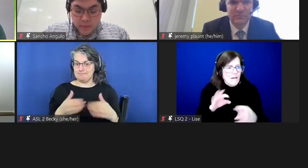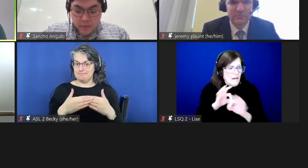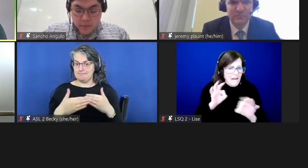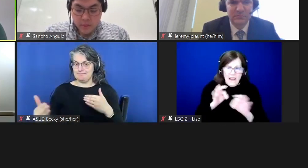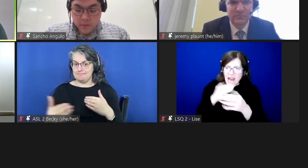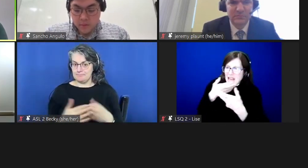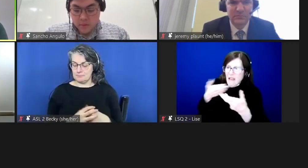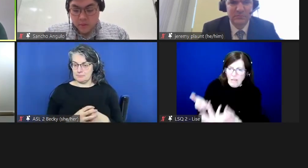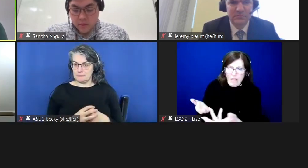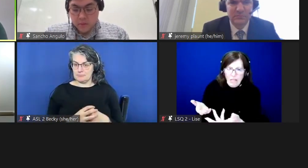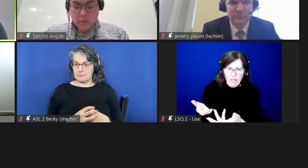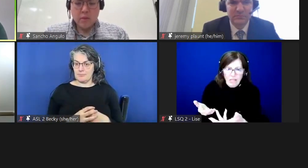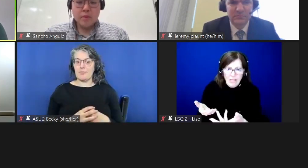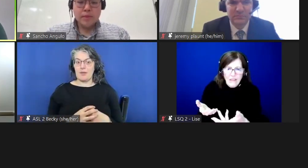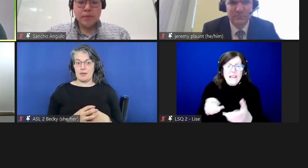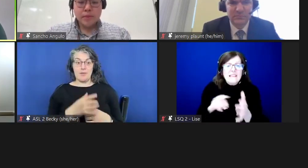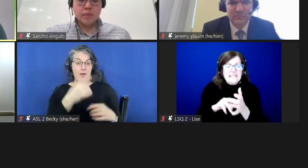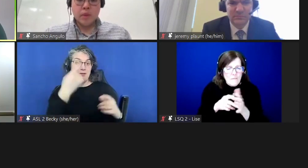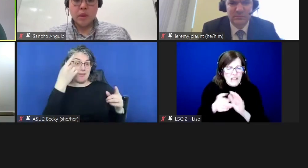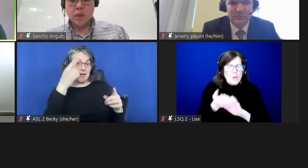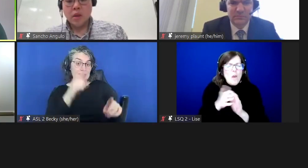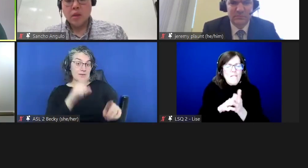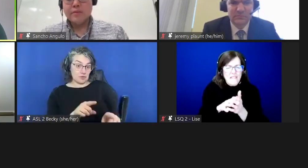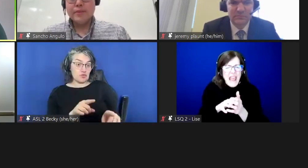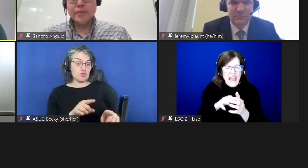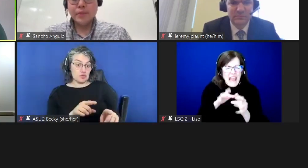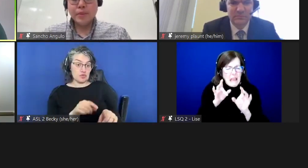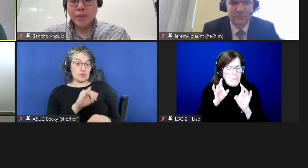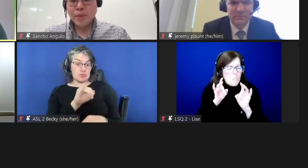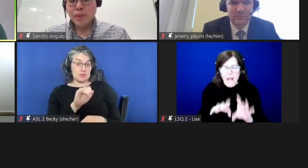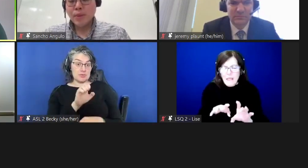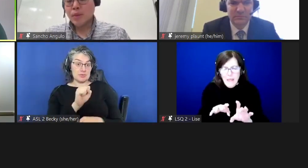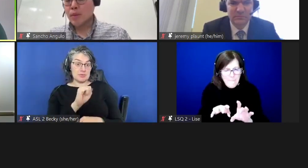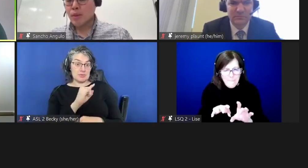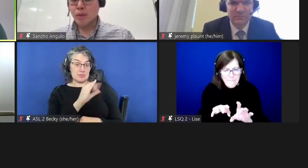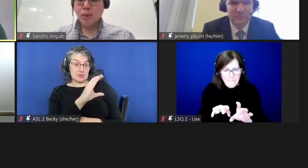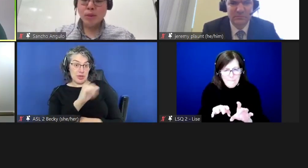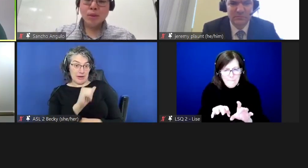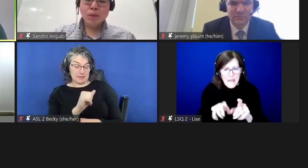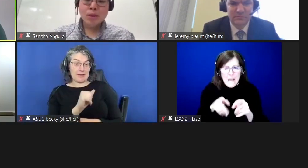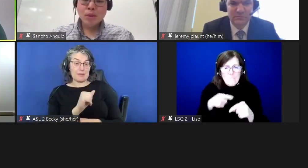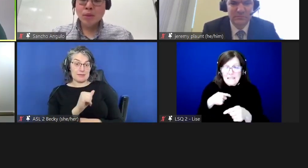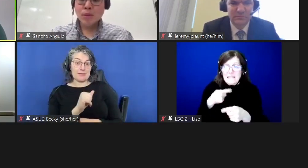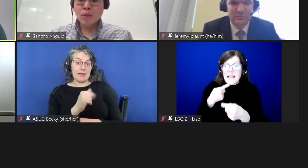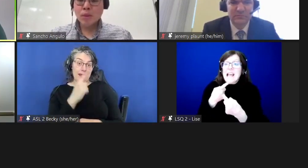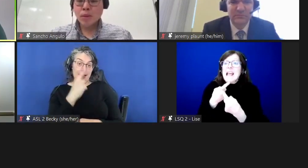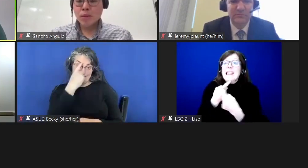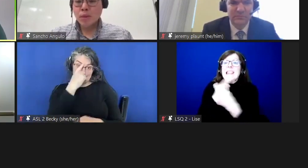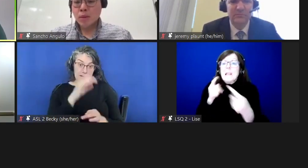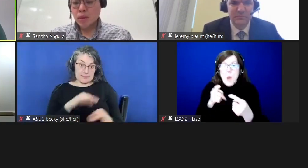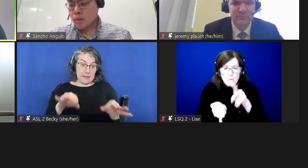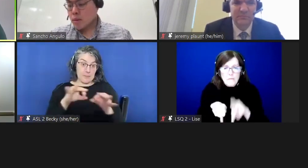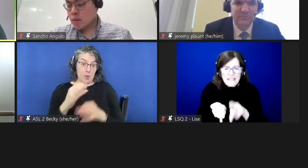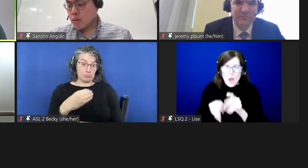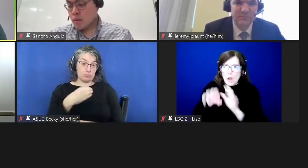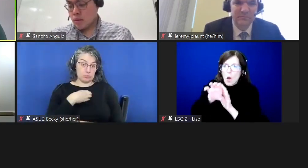on est dans la situation très, très désagréable où on a dénoncé quelqu'un qui s'est mal comporté, mais l'administration n'a rien